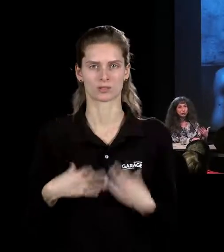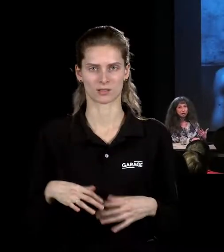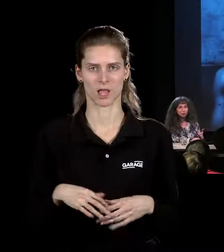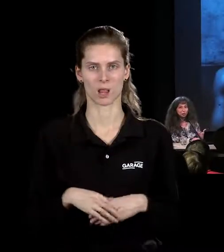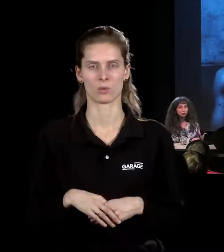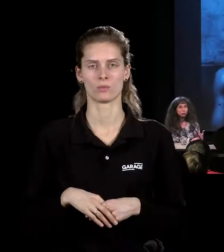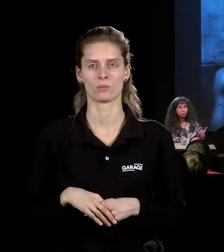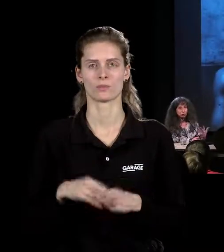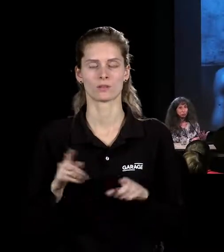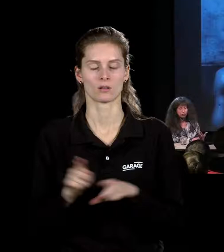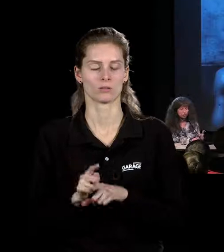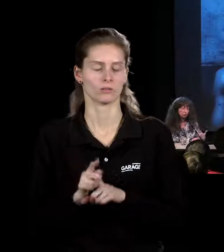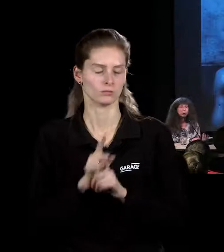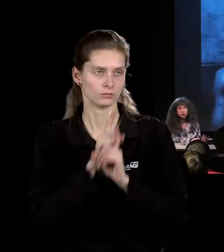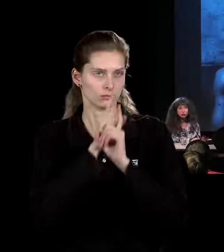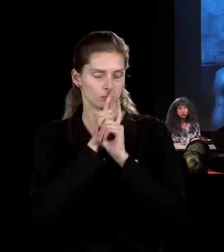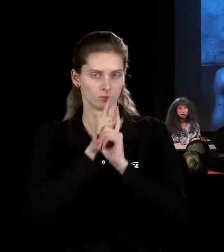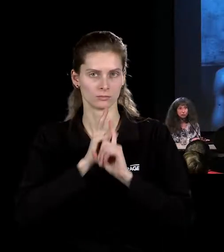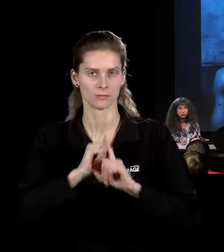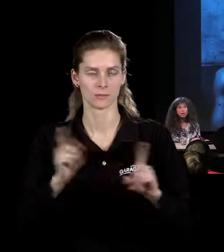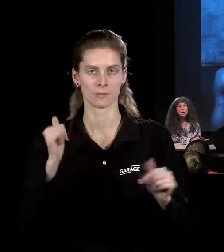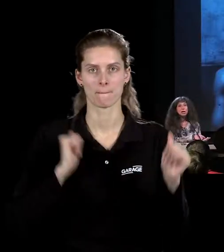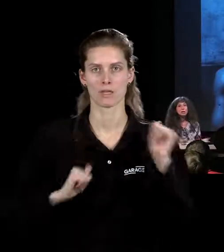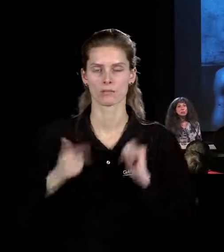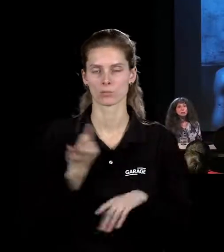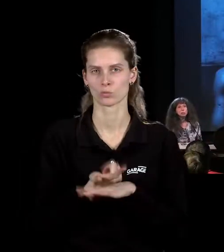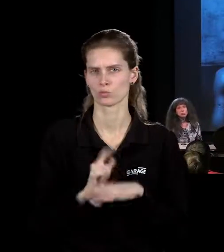абсолютно радикальный перформанс, очень мучительный для него,